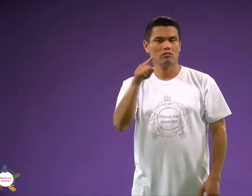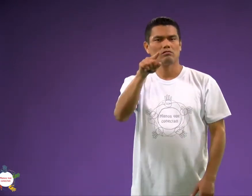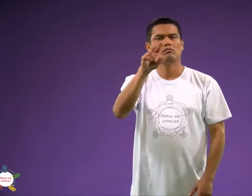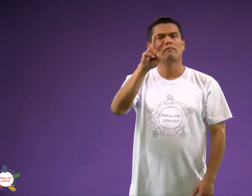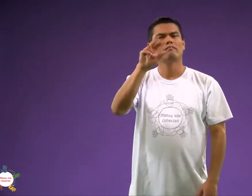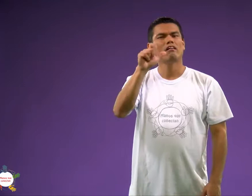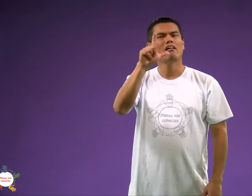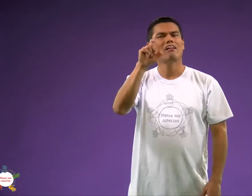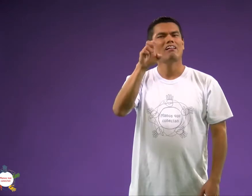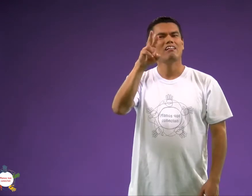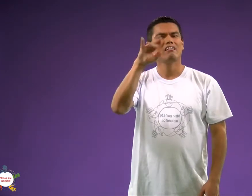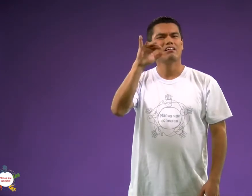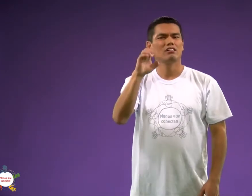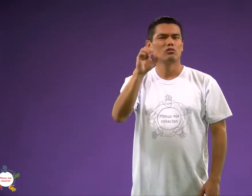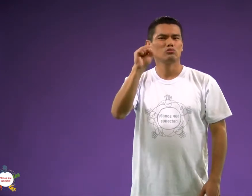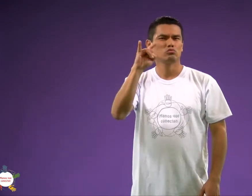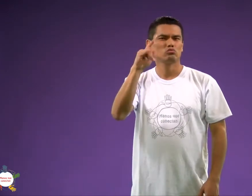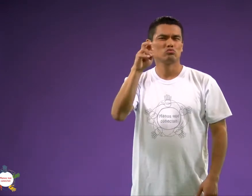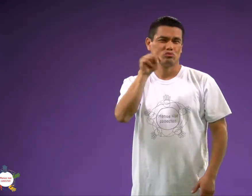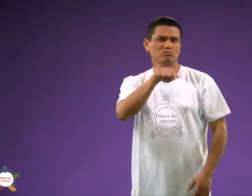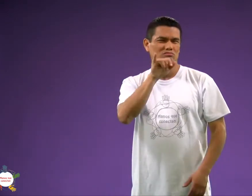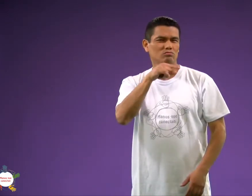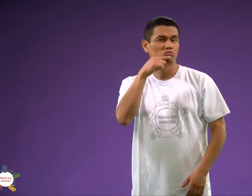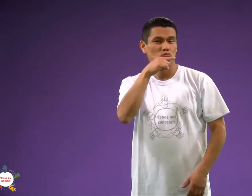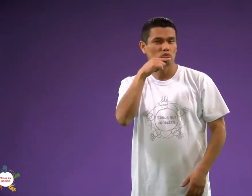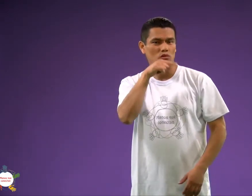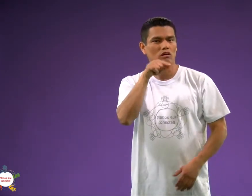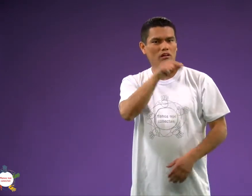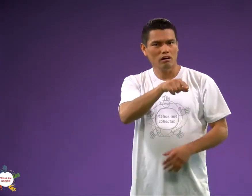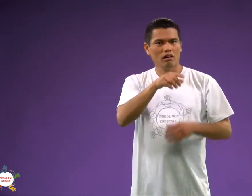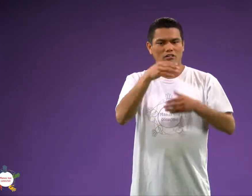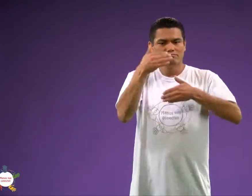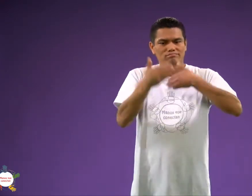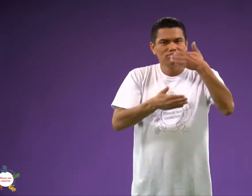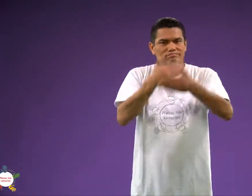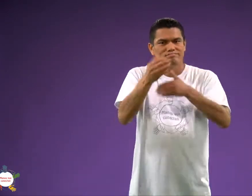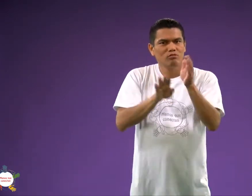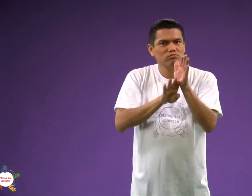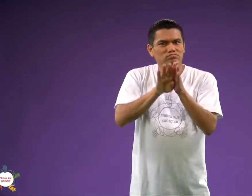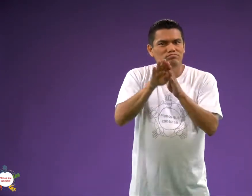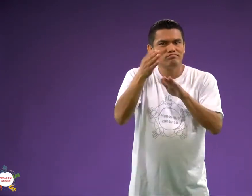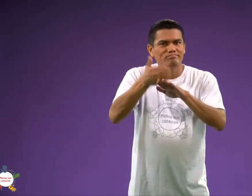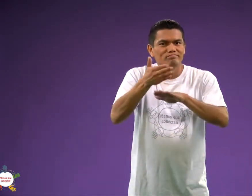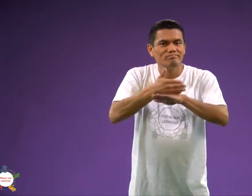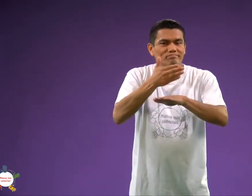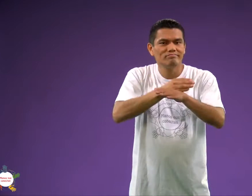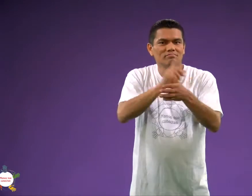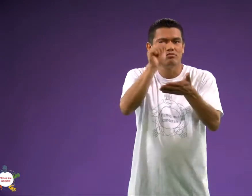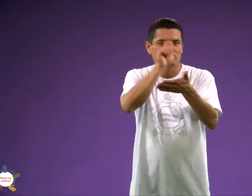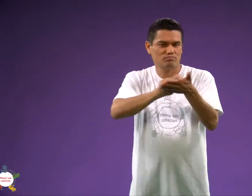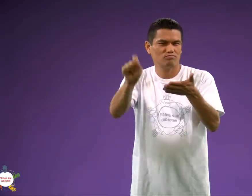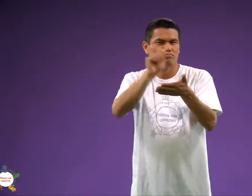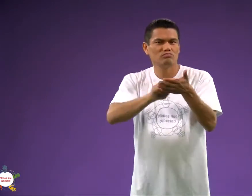En 1974, una mujer llamada Valerie Sutton desarrolló un sistema de escritura conocido como Sync